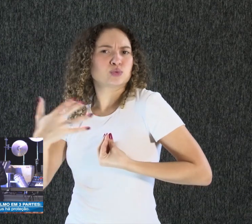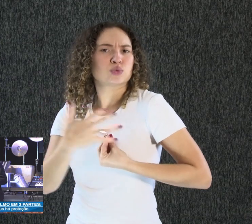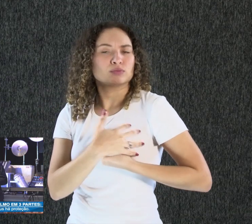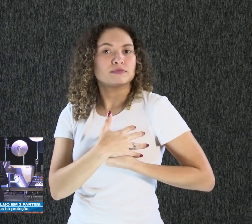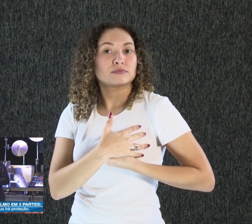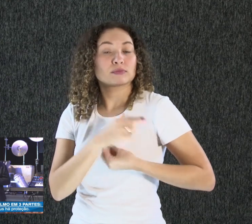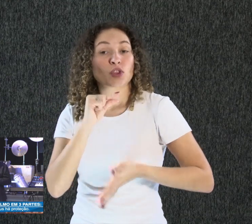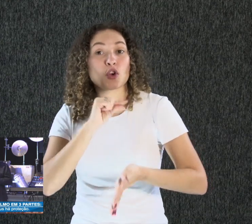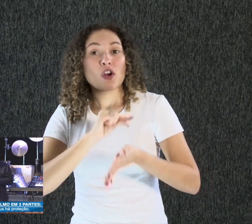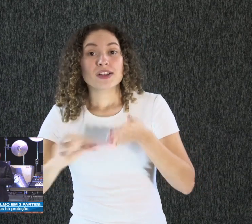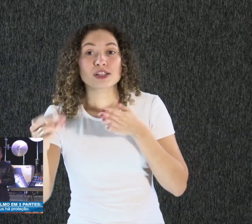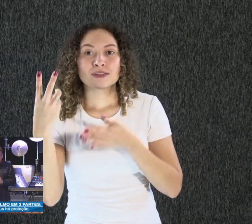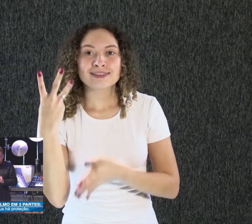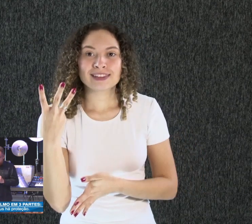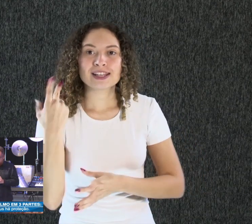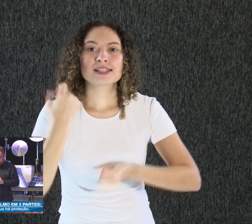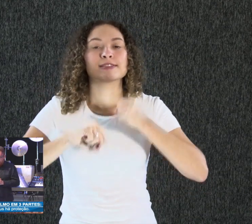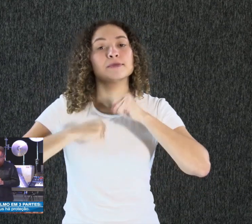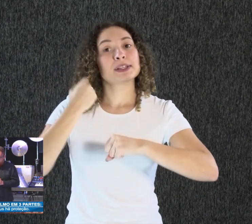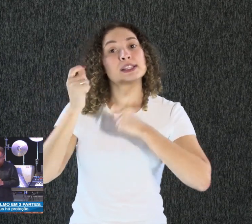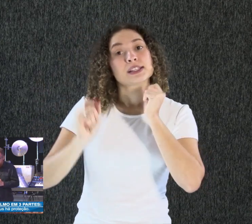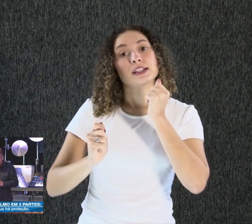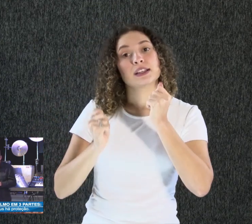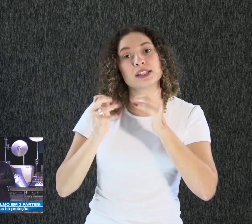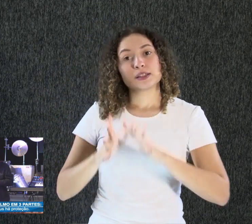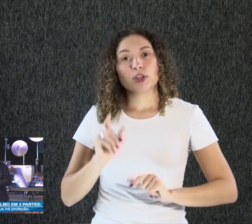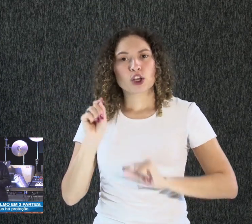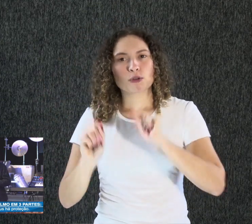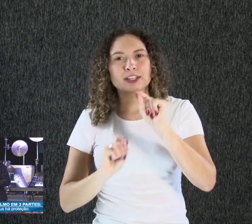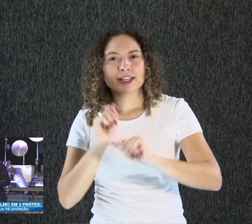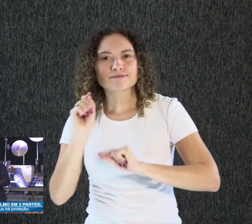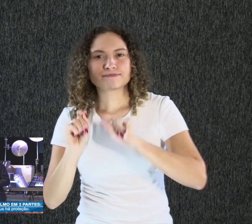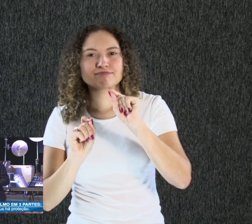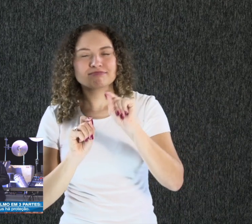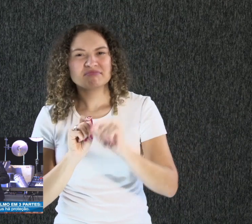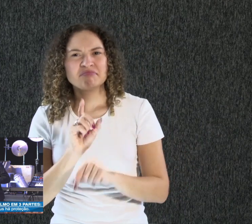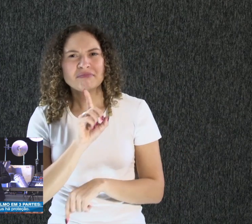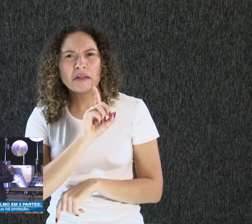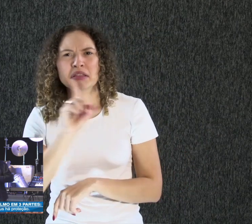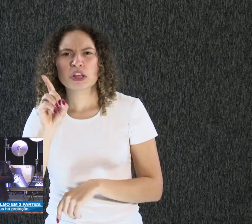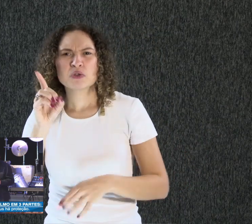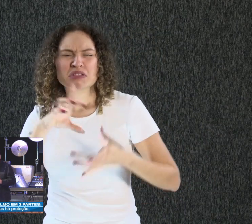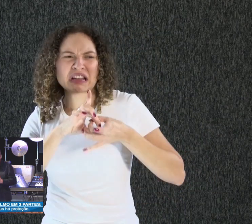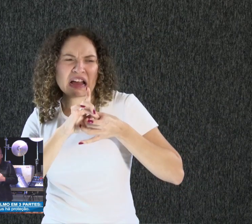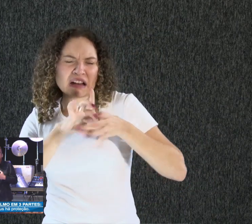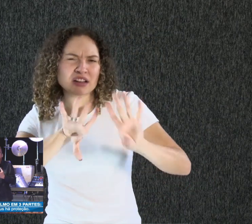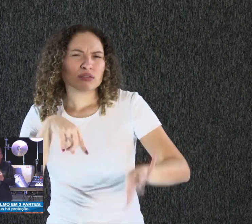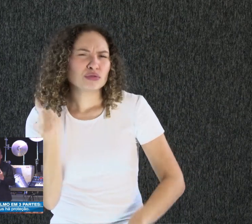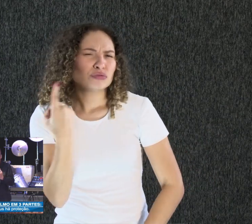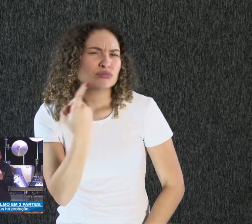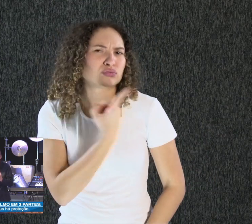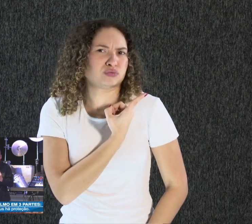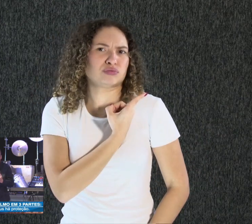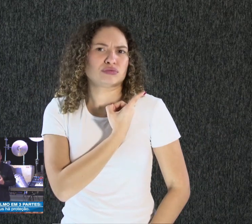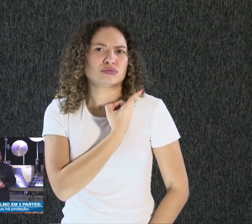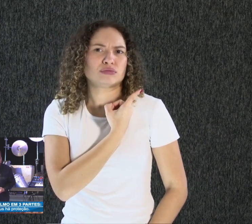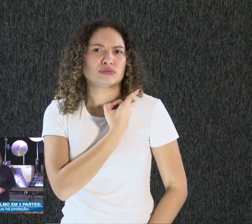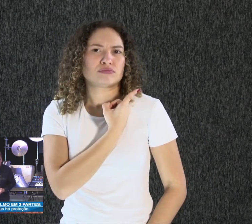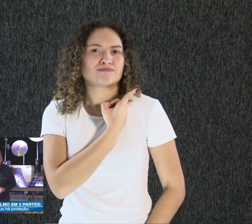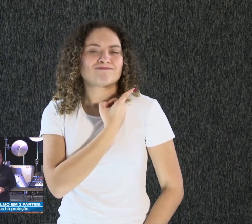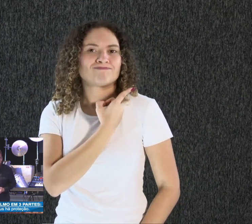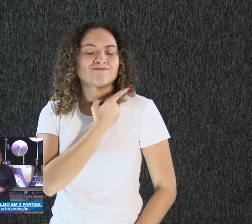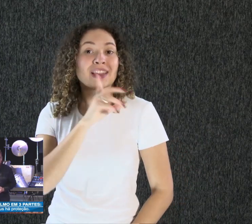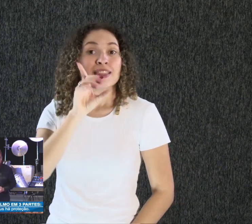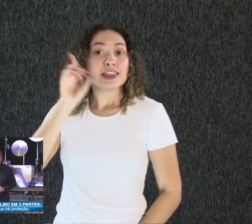há proteção. No versículo 3, o salmista diz que Deus nos livra do laço do